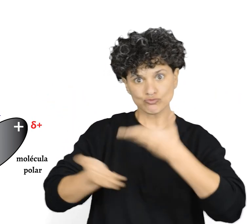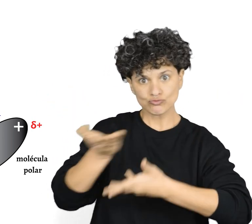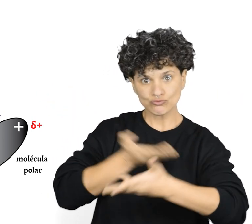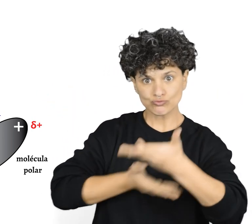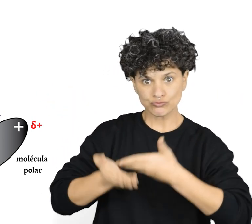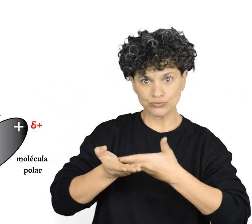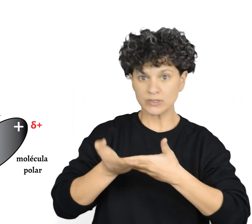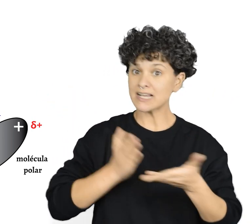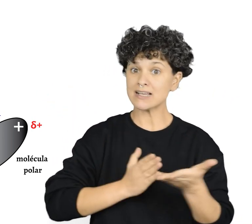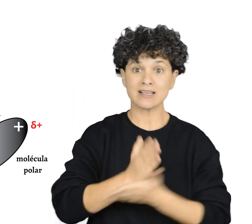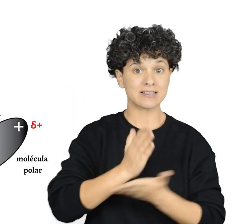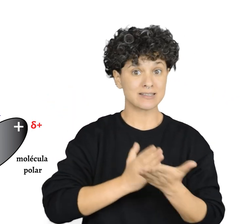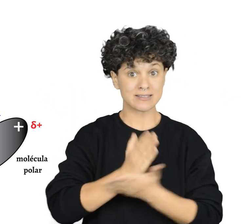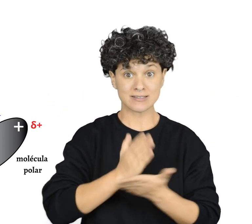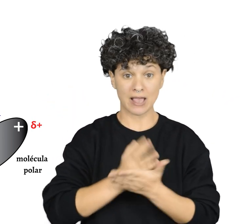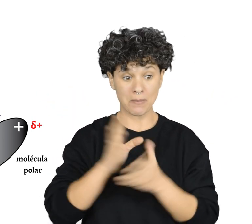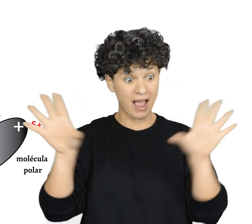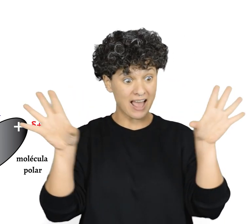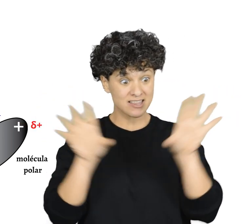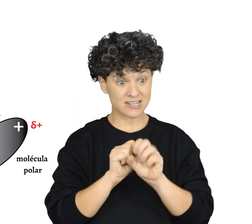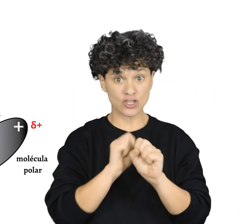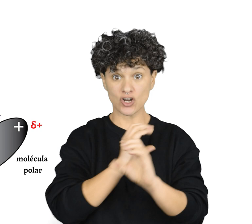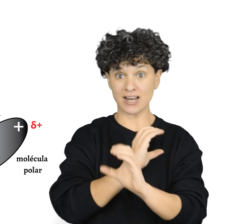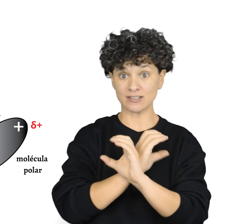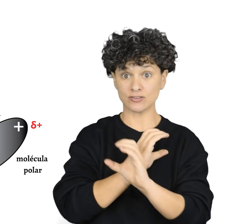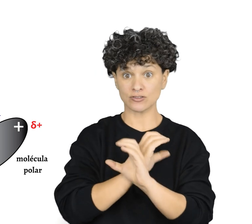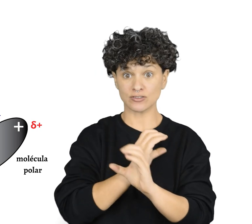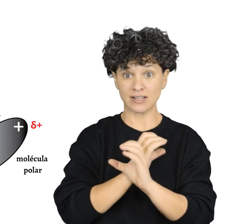hace que las cargas de signo opuesto se atraigan